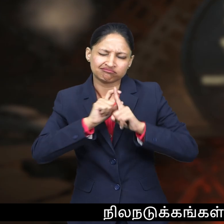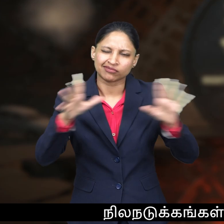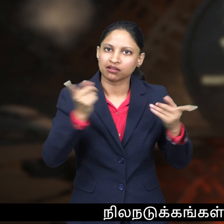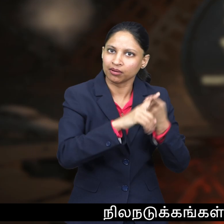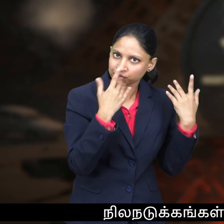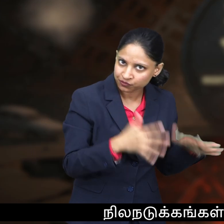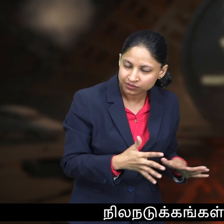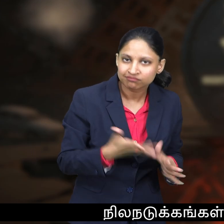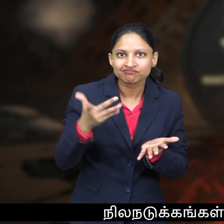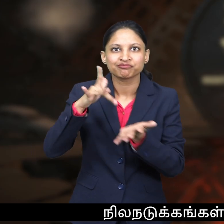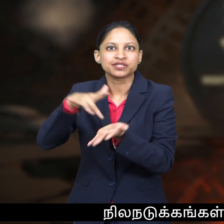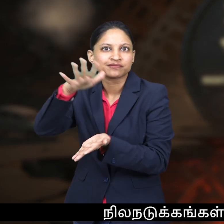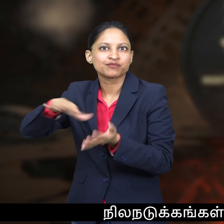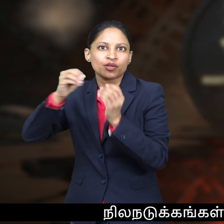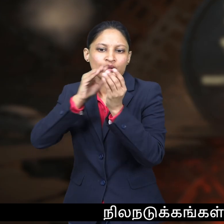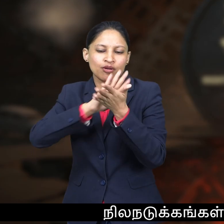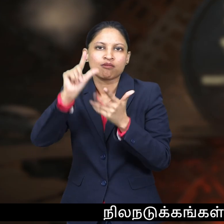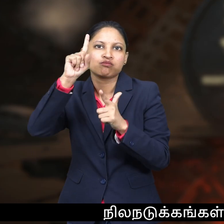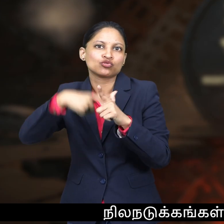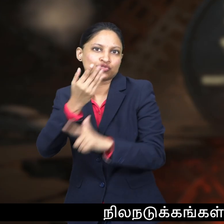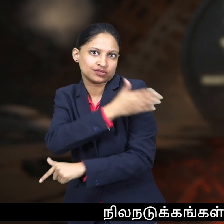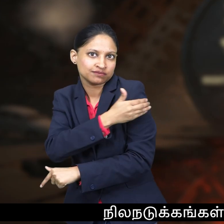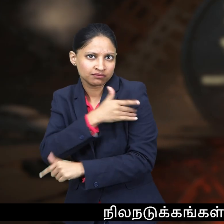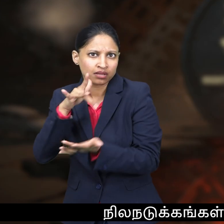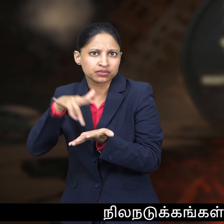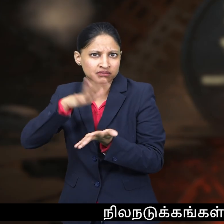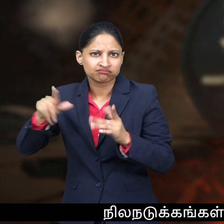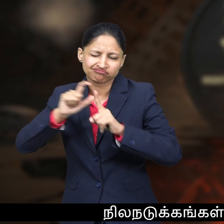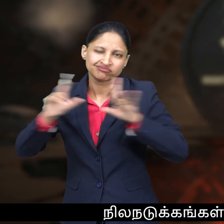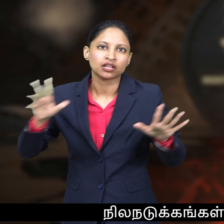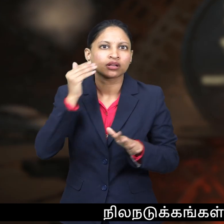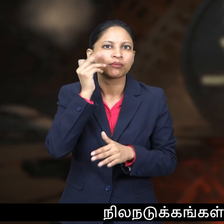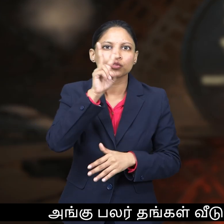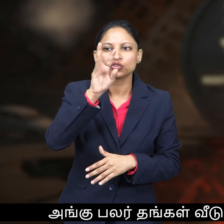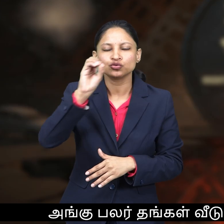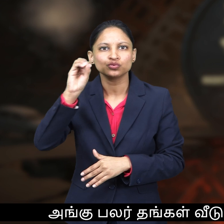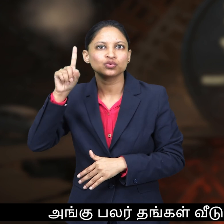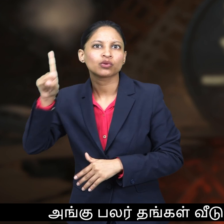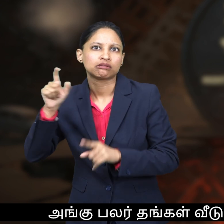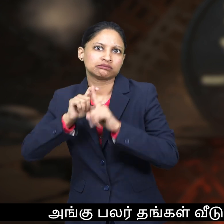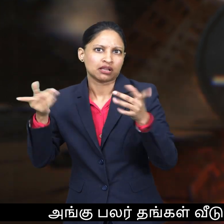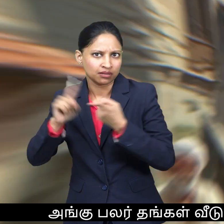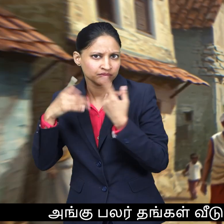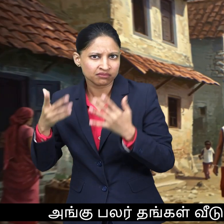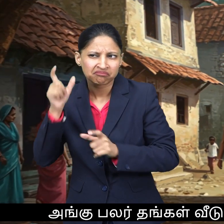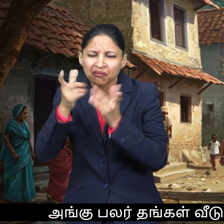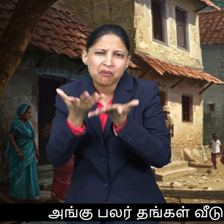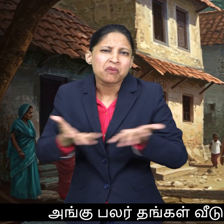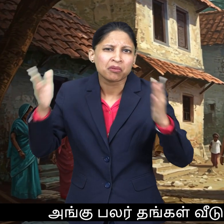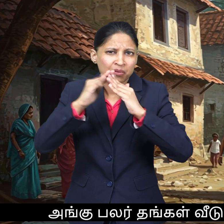பூஜ் போன்ற சில பெரிய நிலநடுக்கங்கள் இந்தியாவில் நிகழ்ந்துள்ளன. அங்கு பலர் தங்கள்